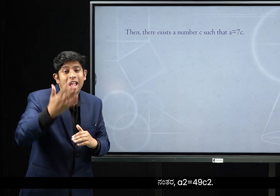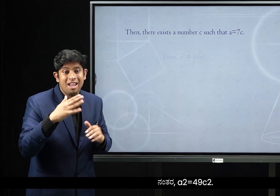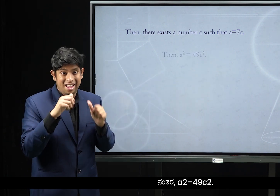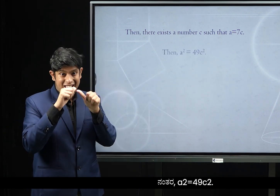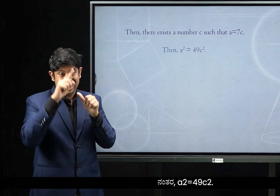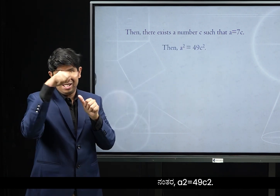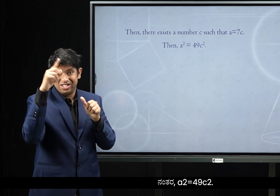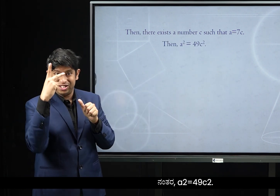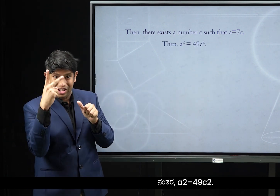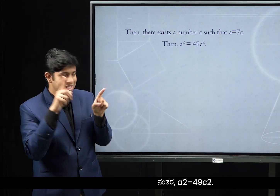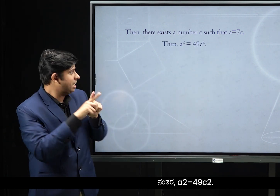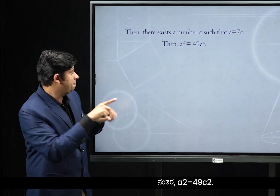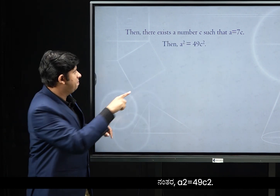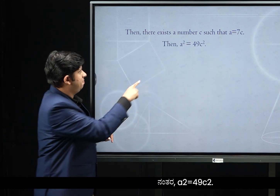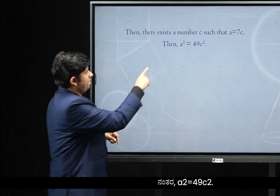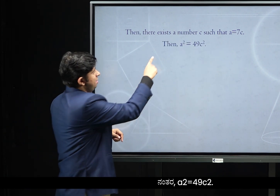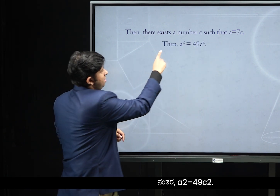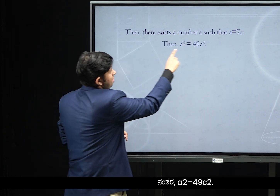ನಂತರ A2 ಈಕ್ವಲ್ಸ್ 49C2.